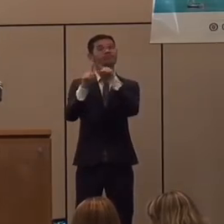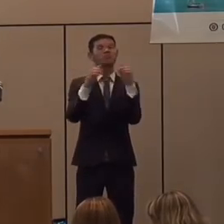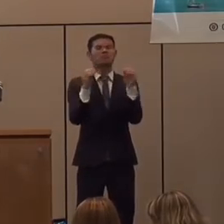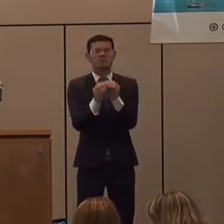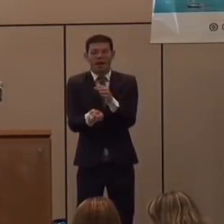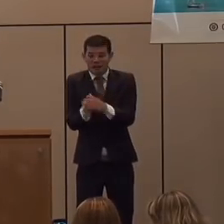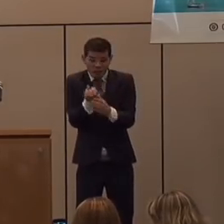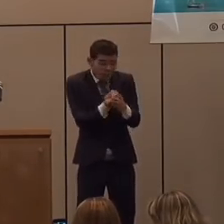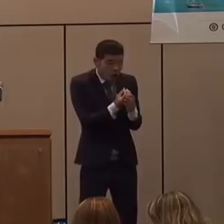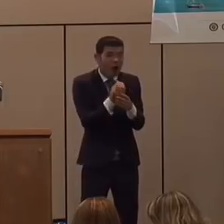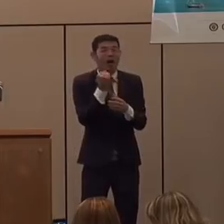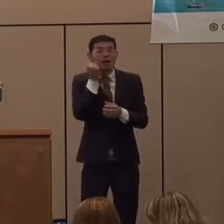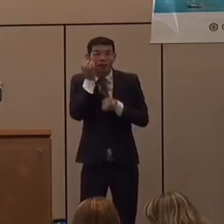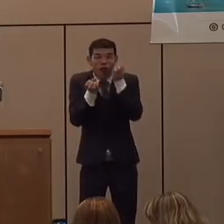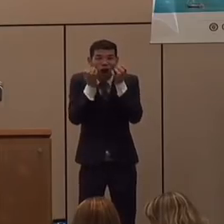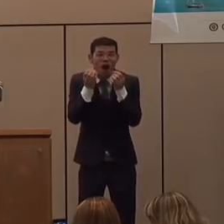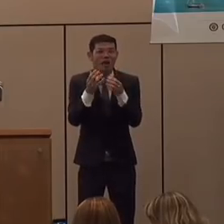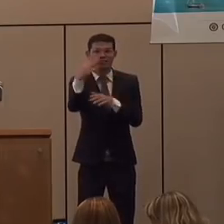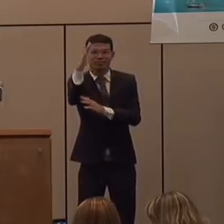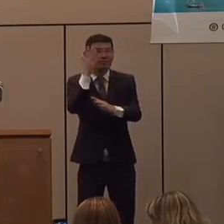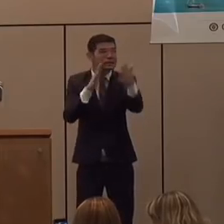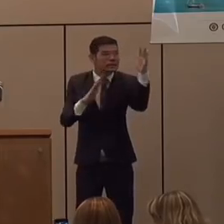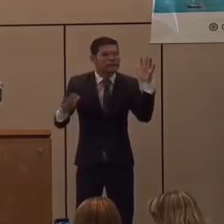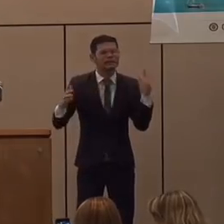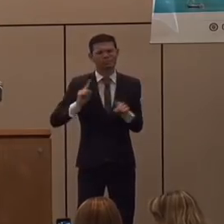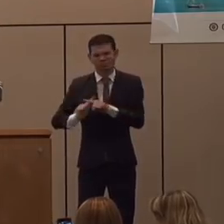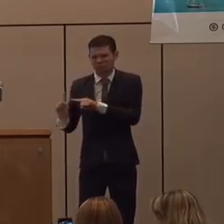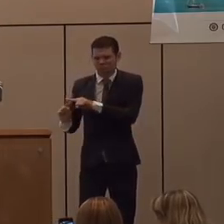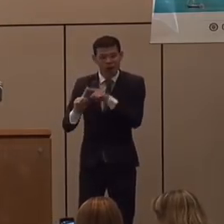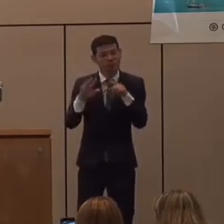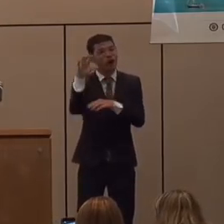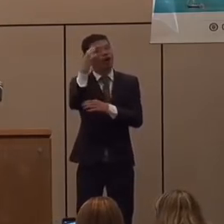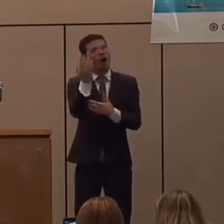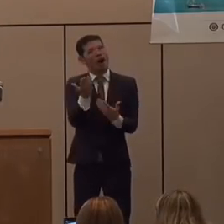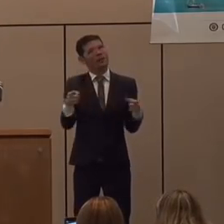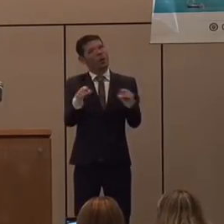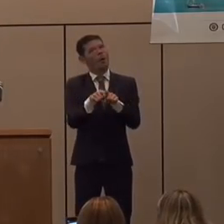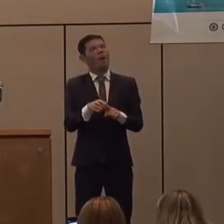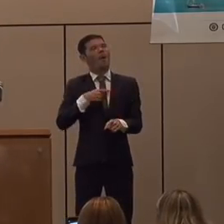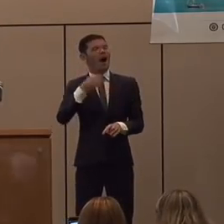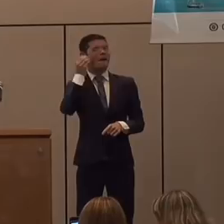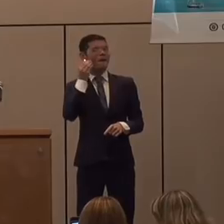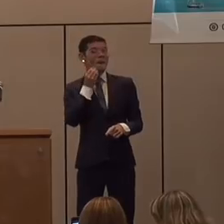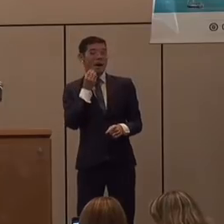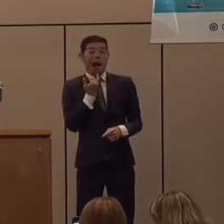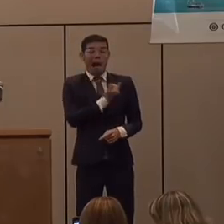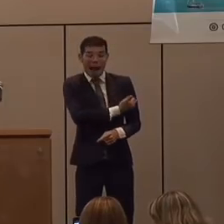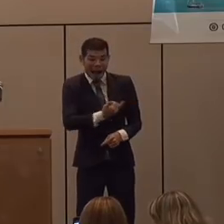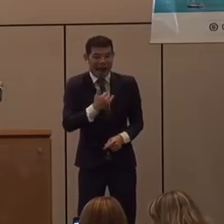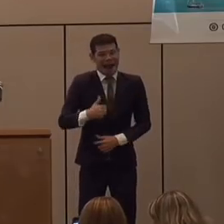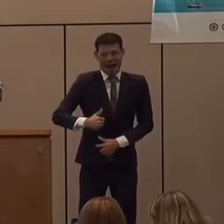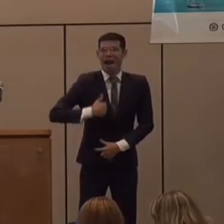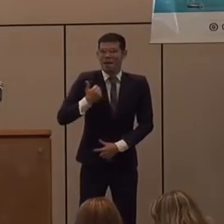flora y fauna que llaman a colombia como su hogar todos estos son elementos que nosotros tenemos que aprovechar